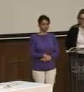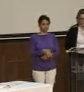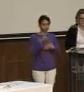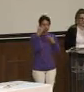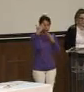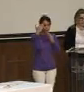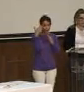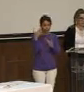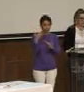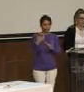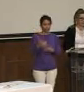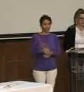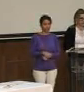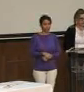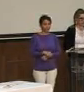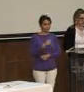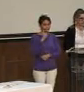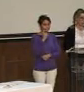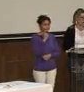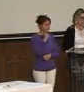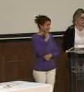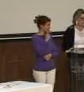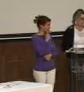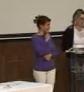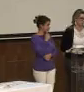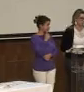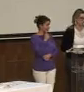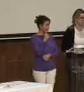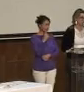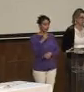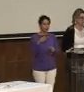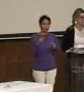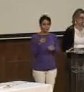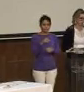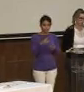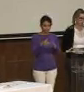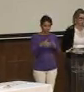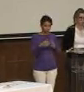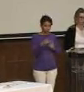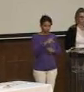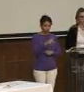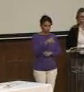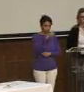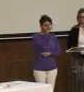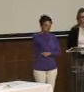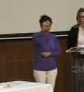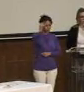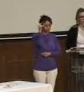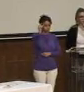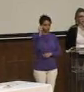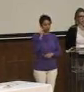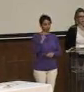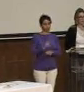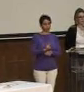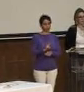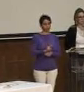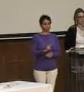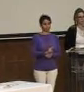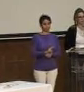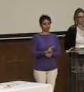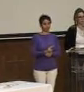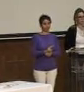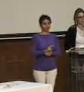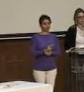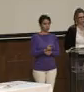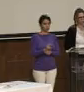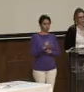Obrigada. Por favor, professor Conciani, contenha seus gestos. Tá? Cuidado com os documentos. A plateia também,